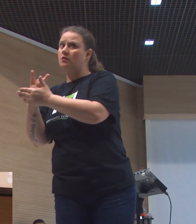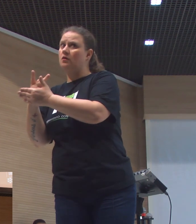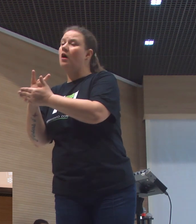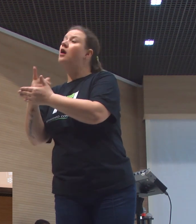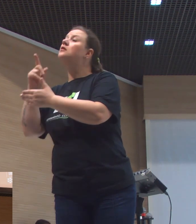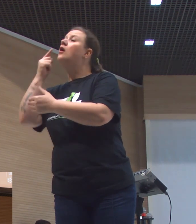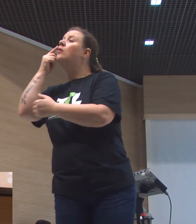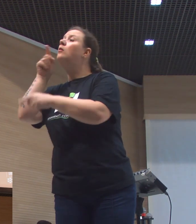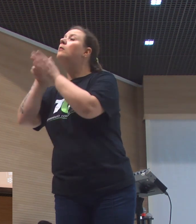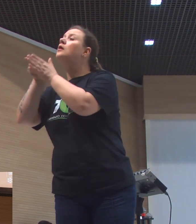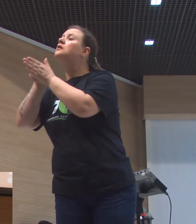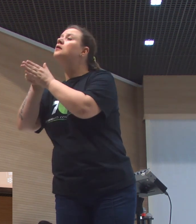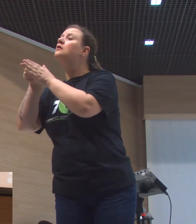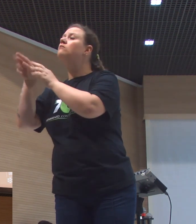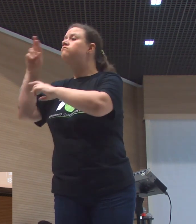Justiça ética.